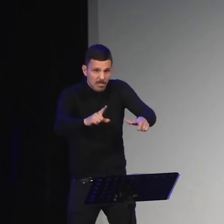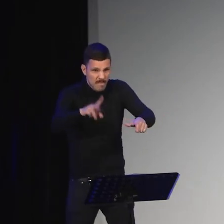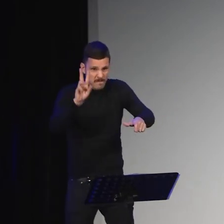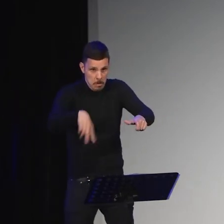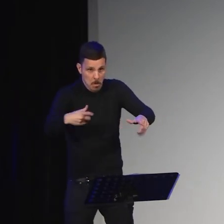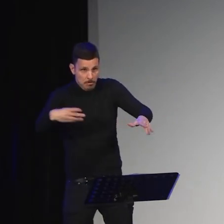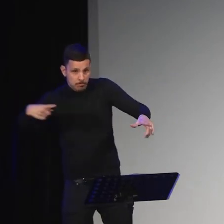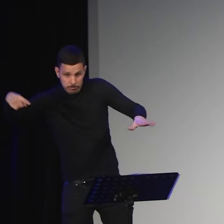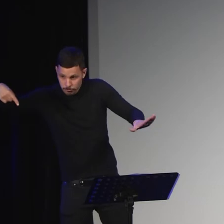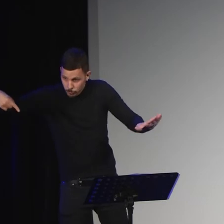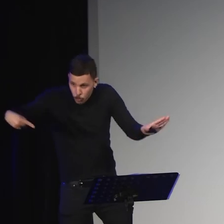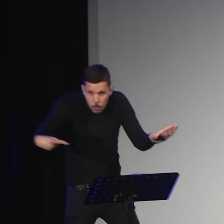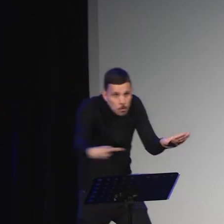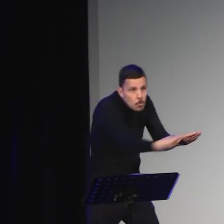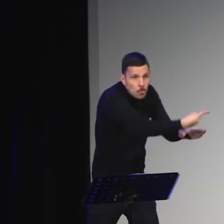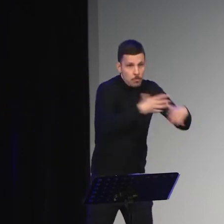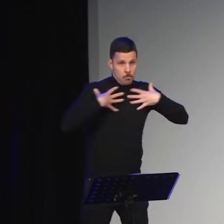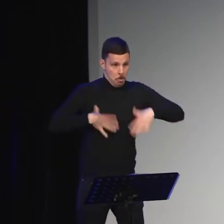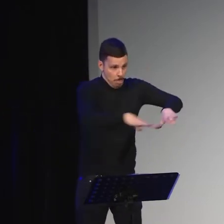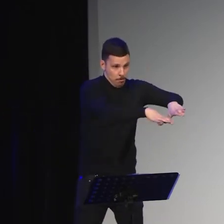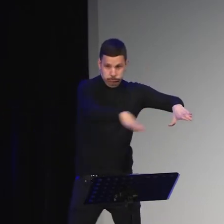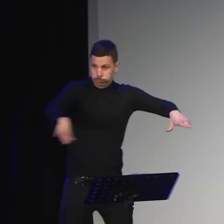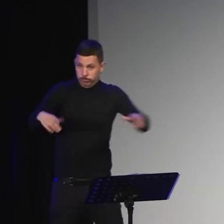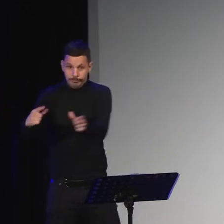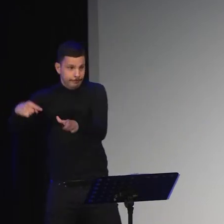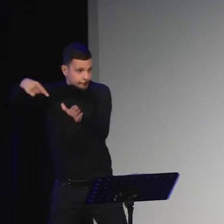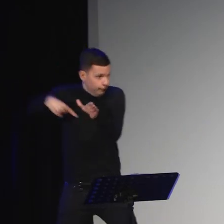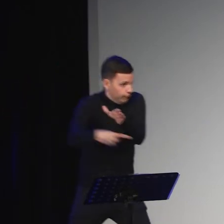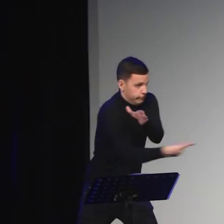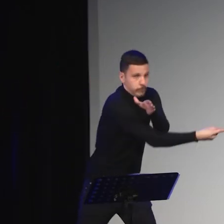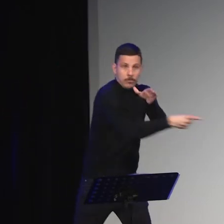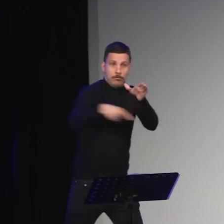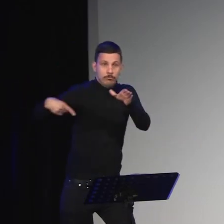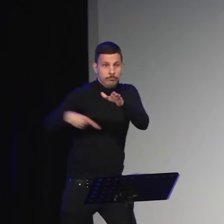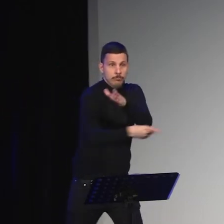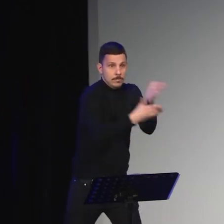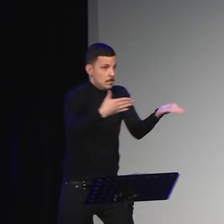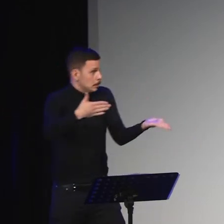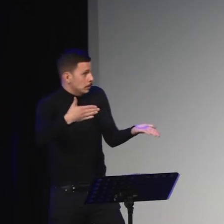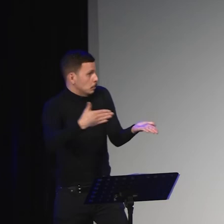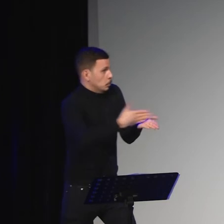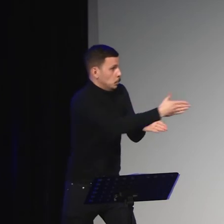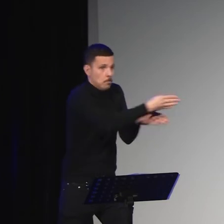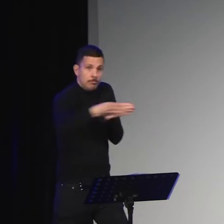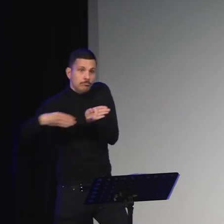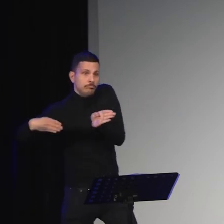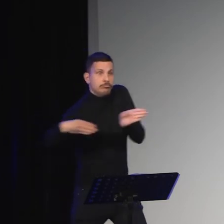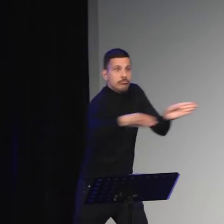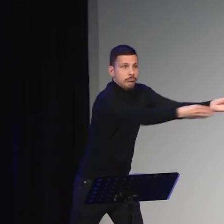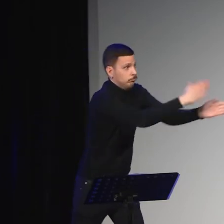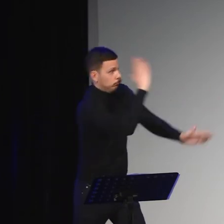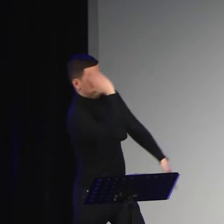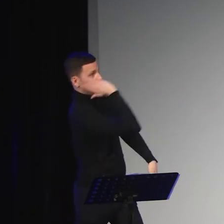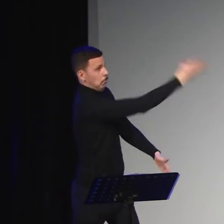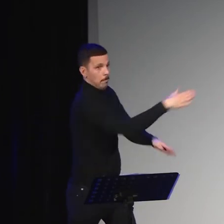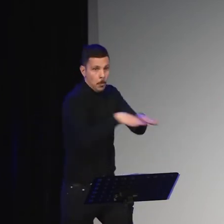ne respectent pas les règles de la physique. Ils respectent la règle du corps, descendre, descendre. Le